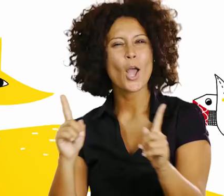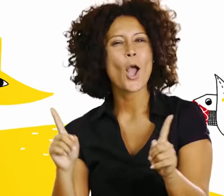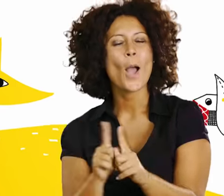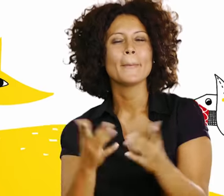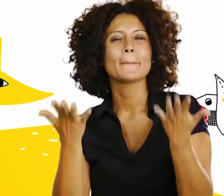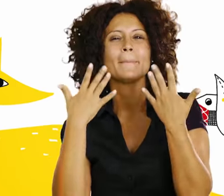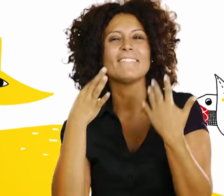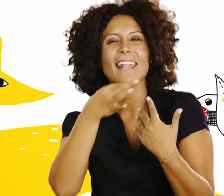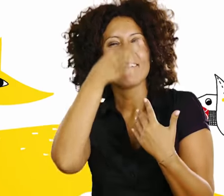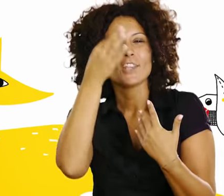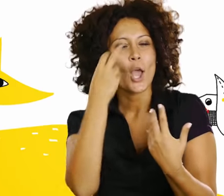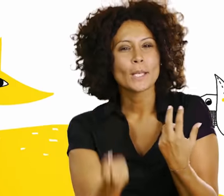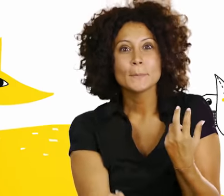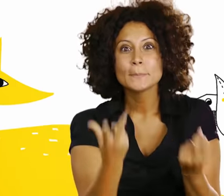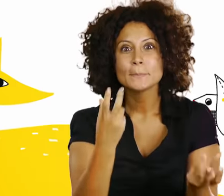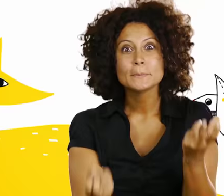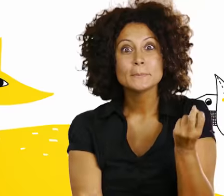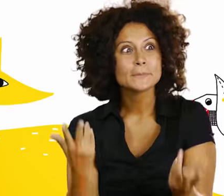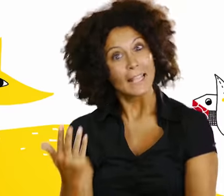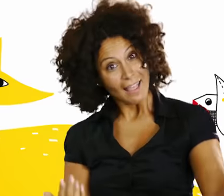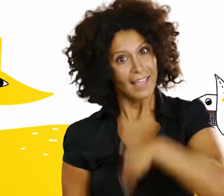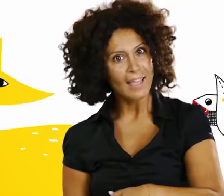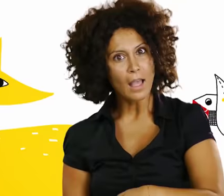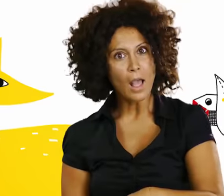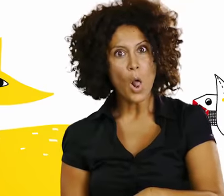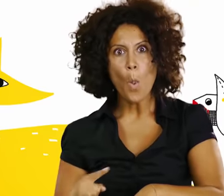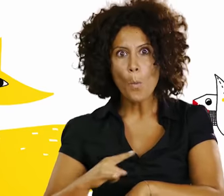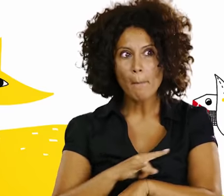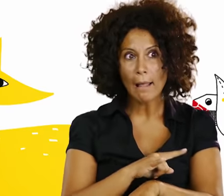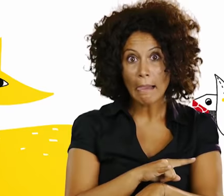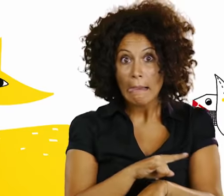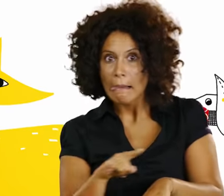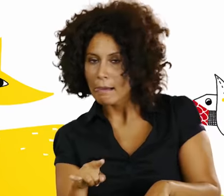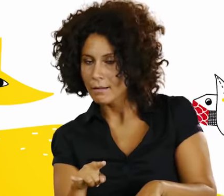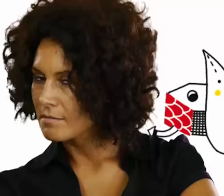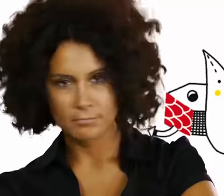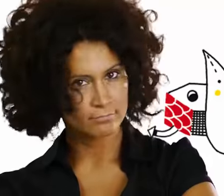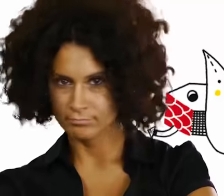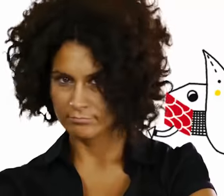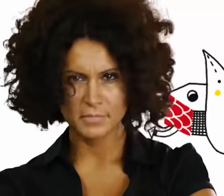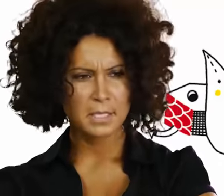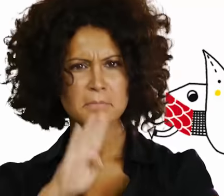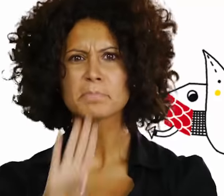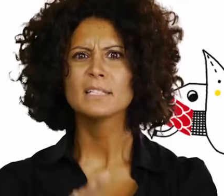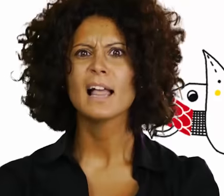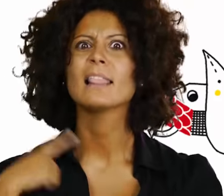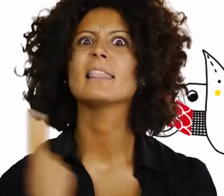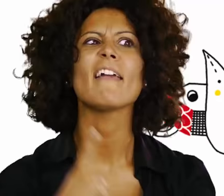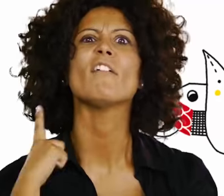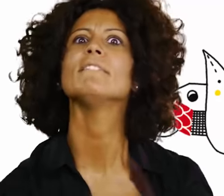di lattuga tenera appena sbocciata, come un fiore di primavera. Ma lumaca non si lasciò tentare.